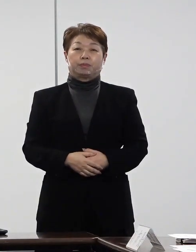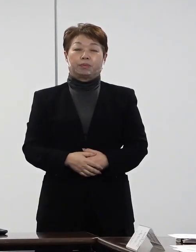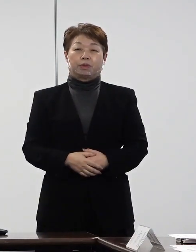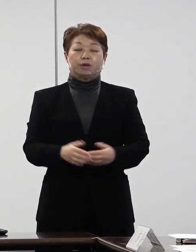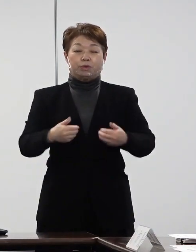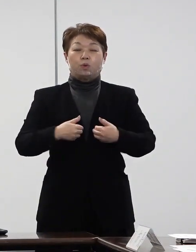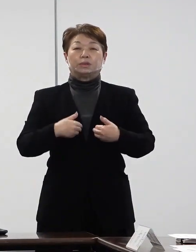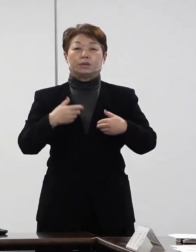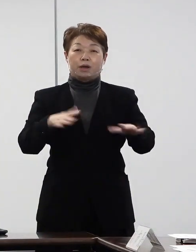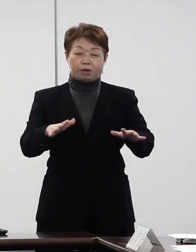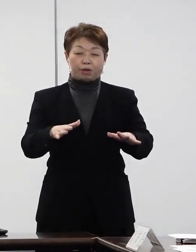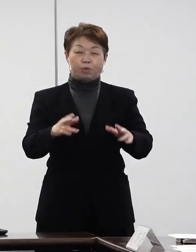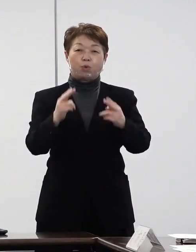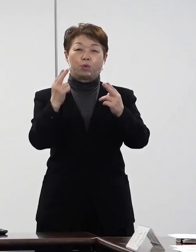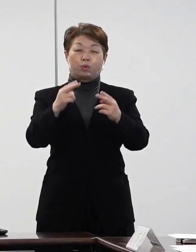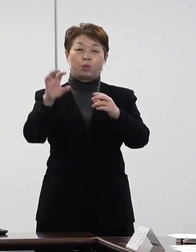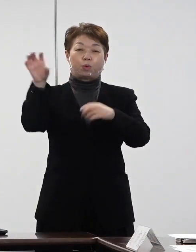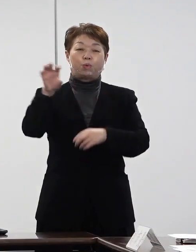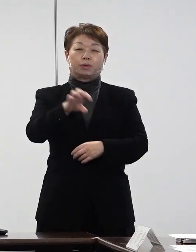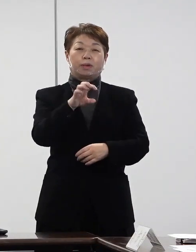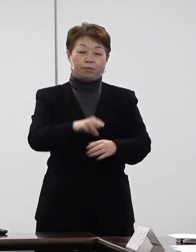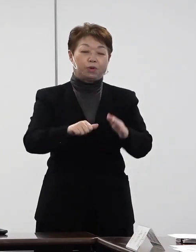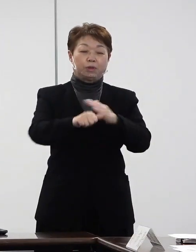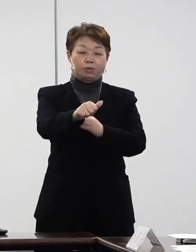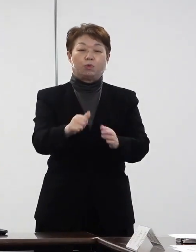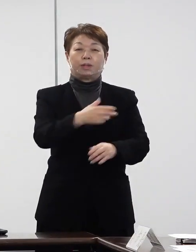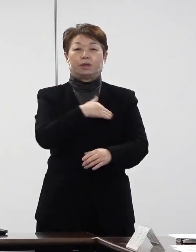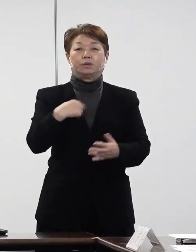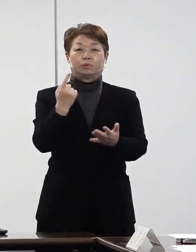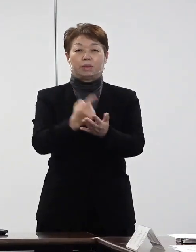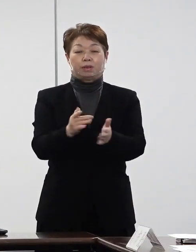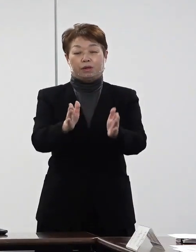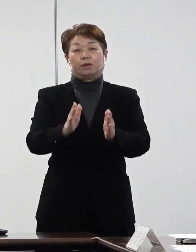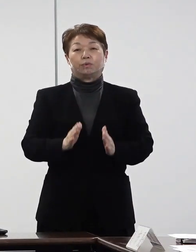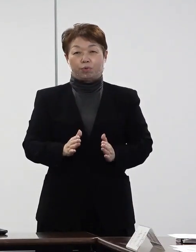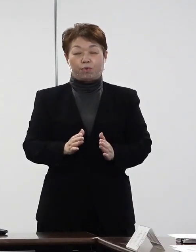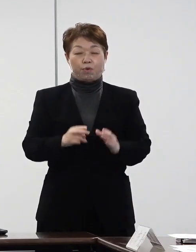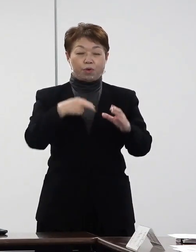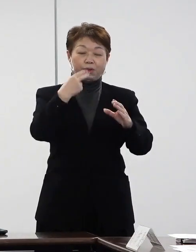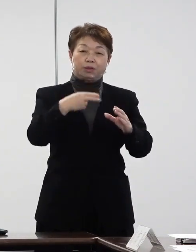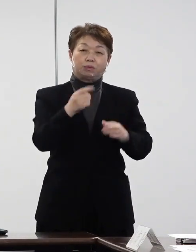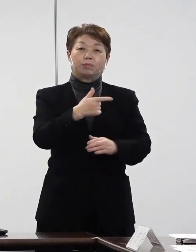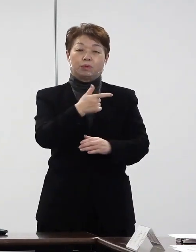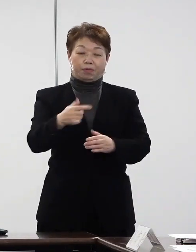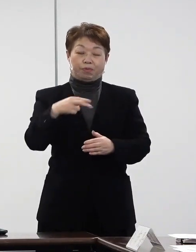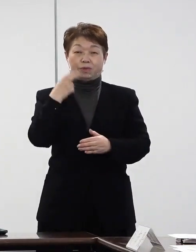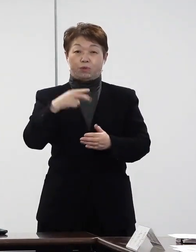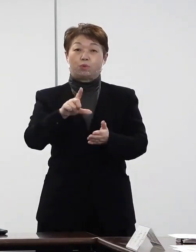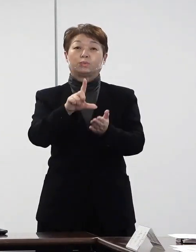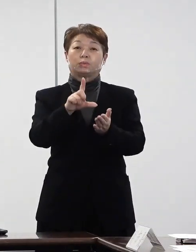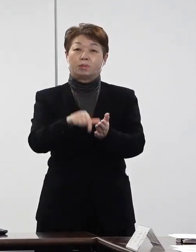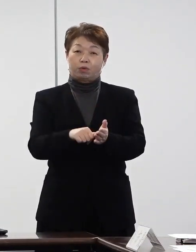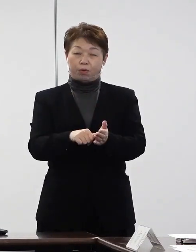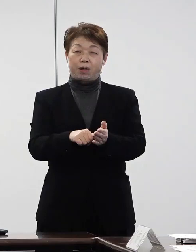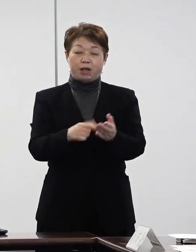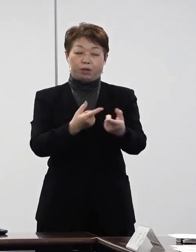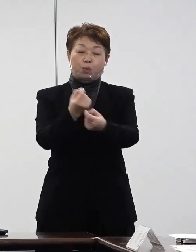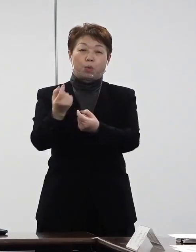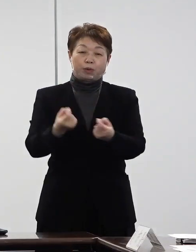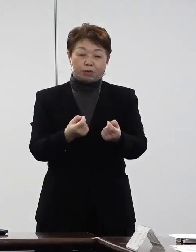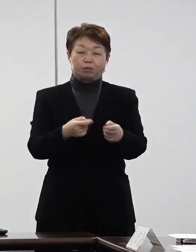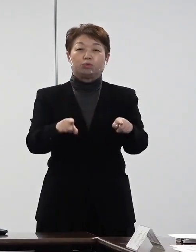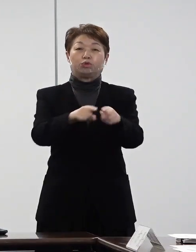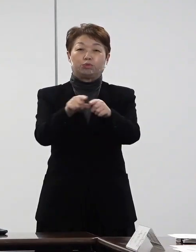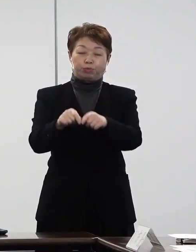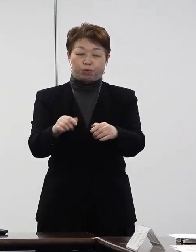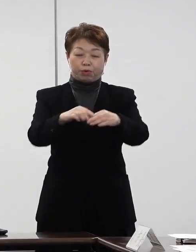不急の都道府県をまたぐ移動を極力控えること、飲食店等を利用する際は同一グループの同